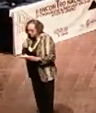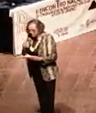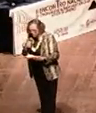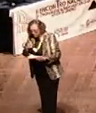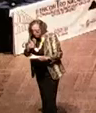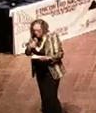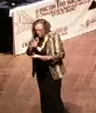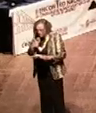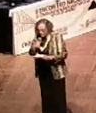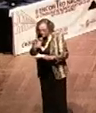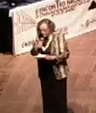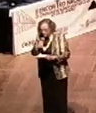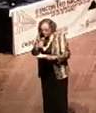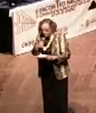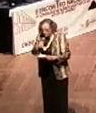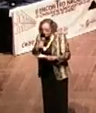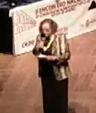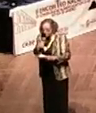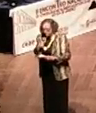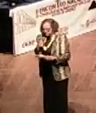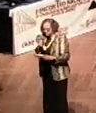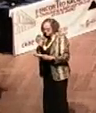com ela